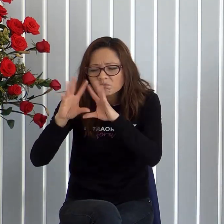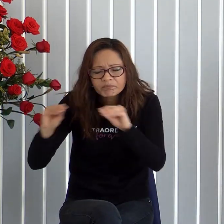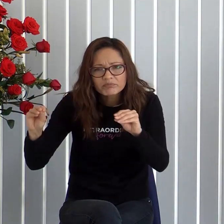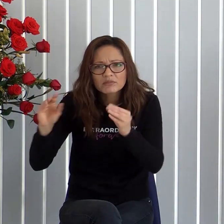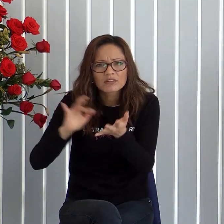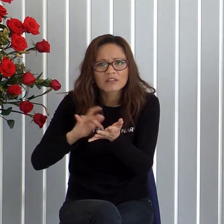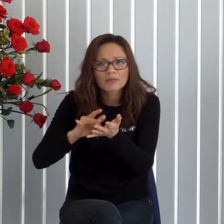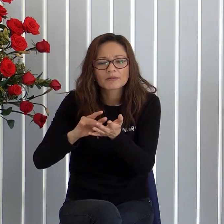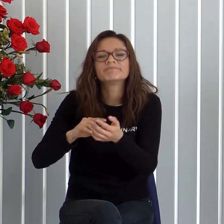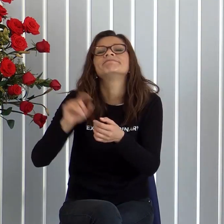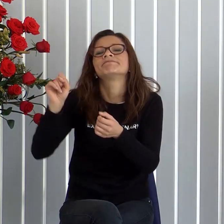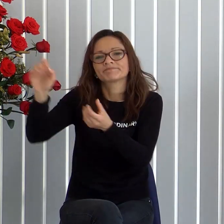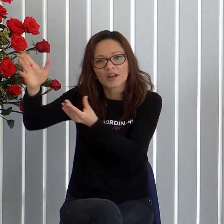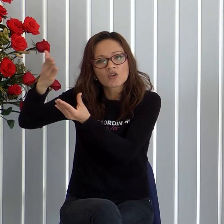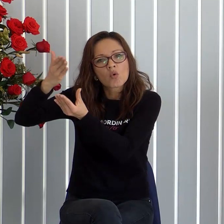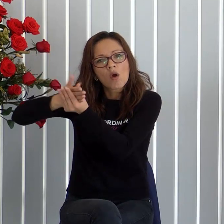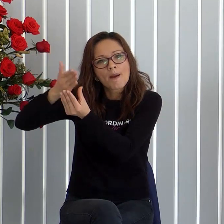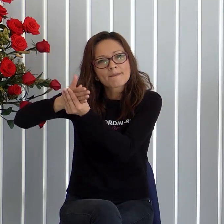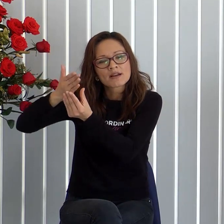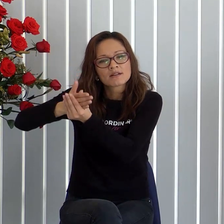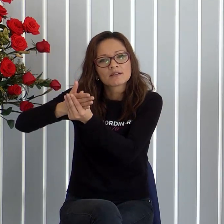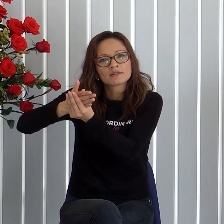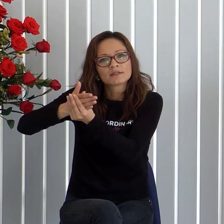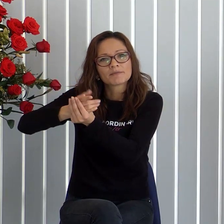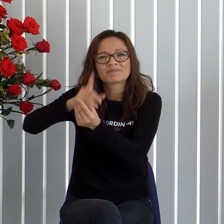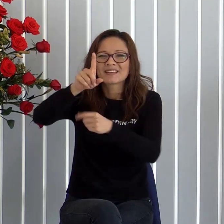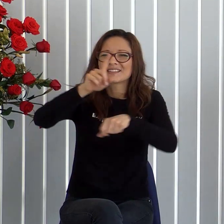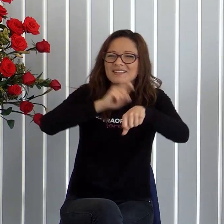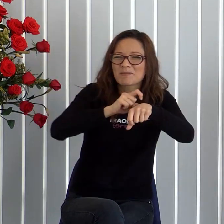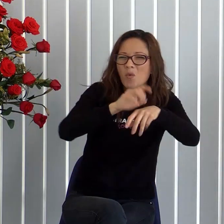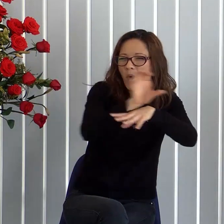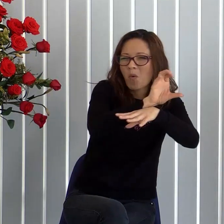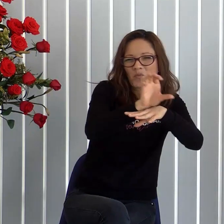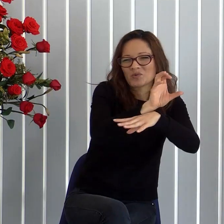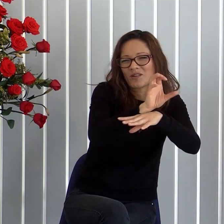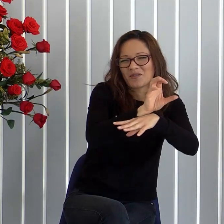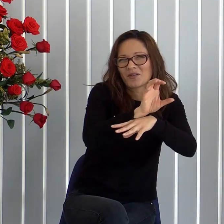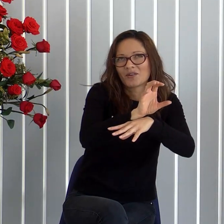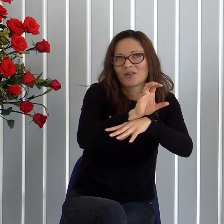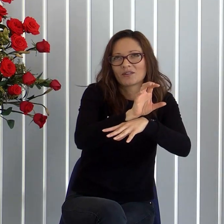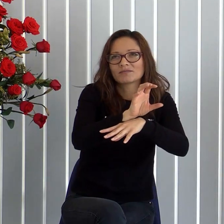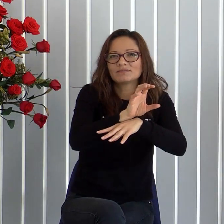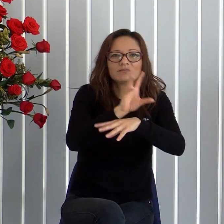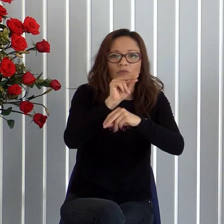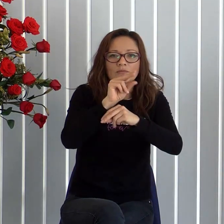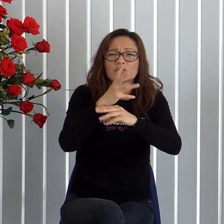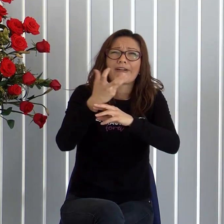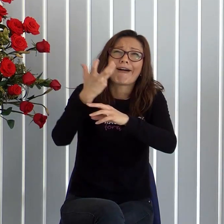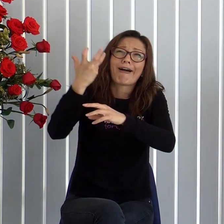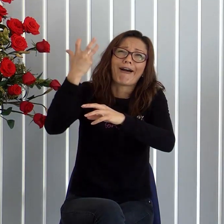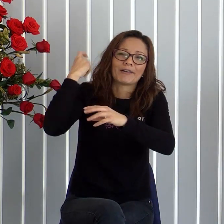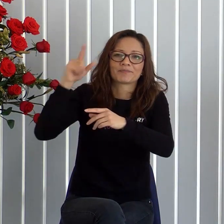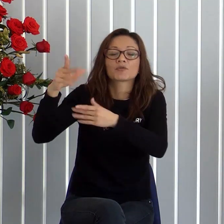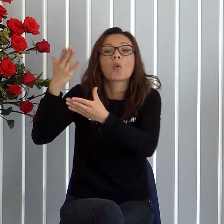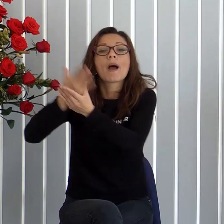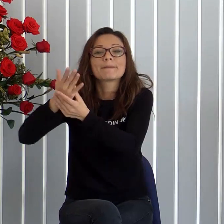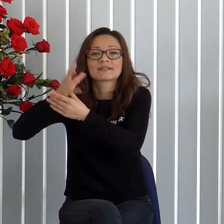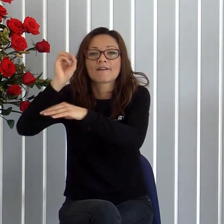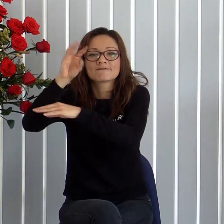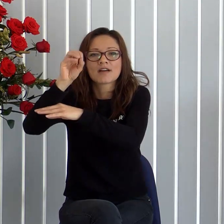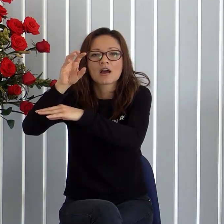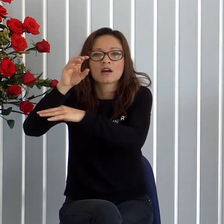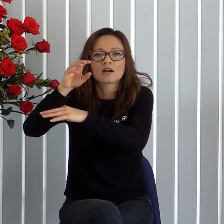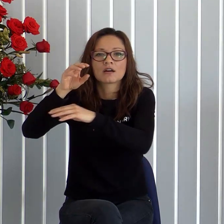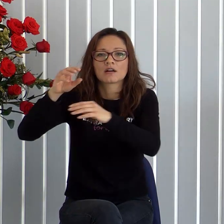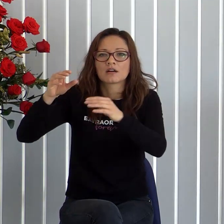La carpeta, en ese tiempo no estaban los sistemas tan, es que yo soy viejo. La carpeta se fue detrás